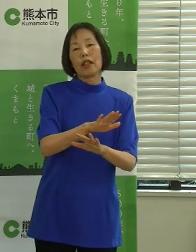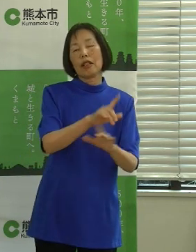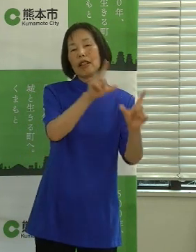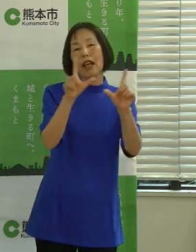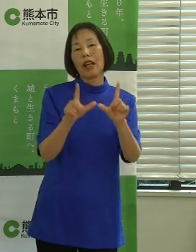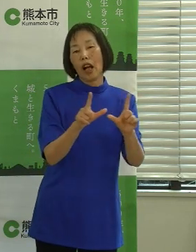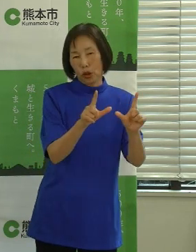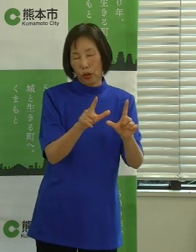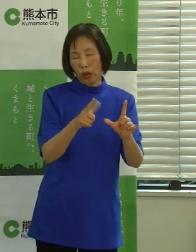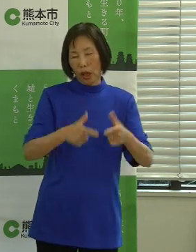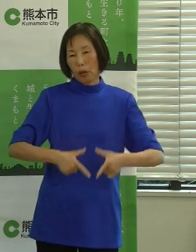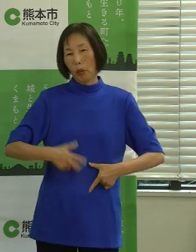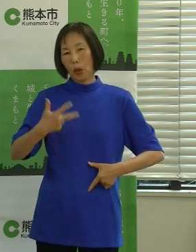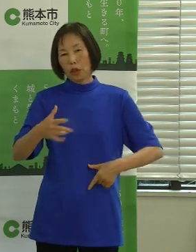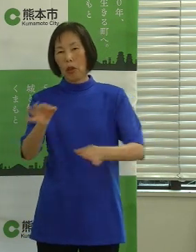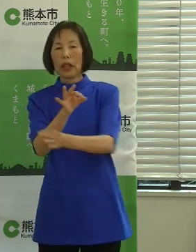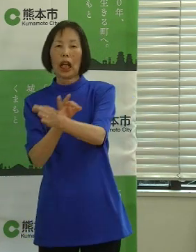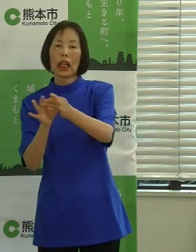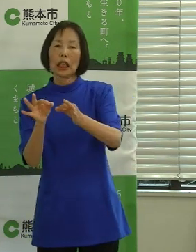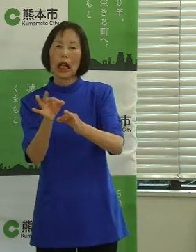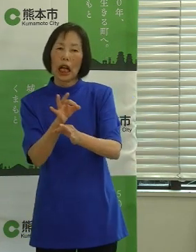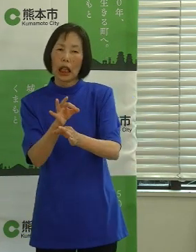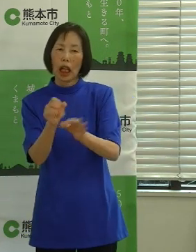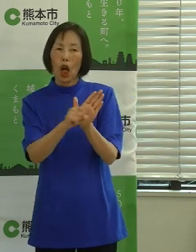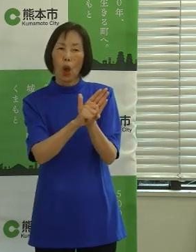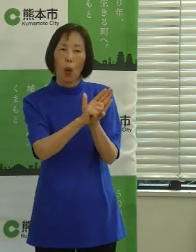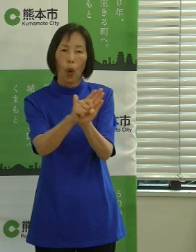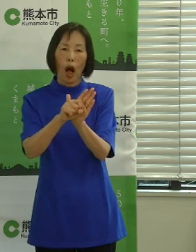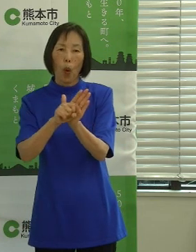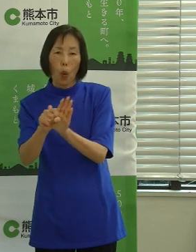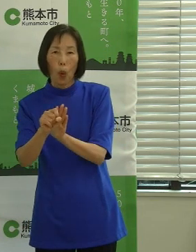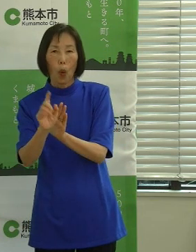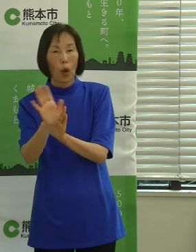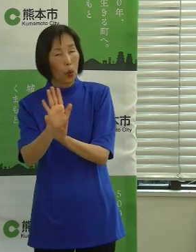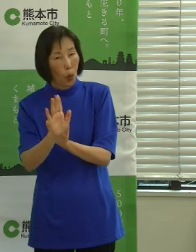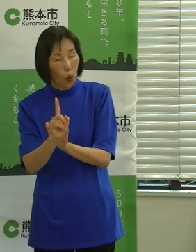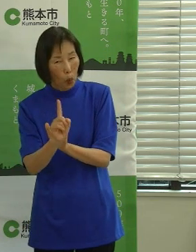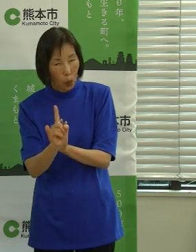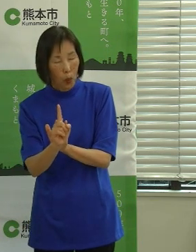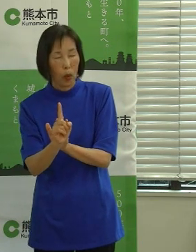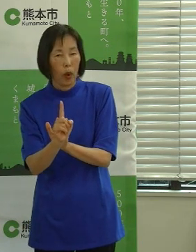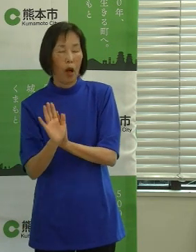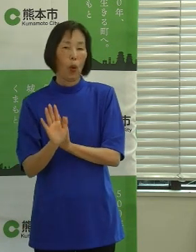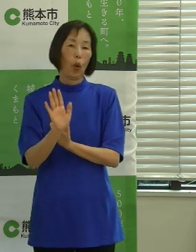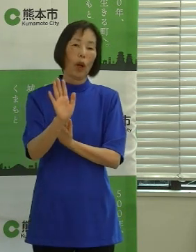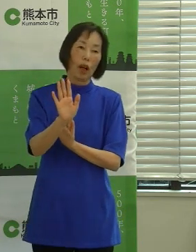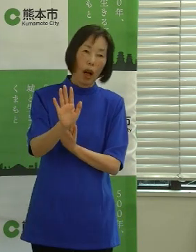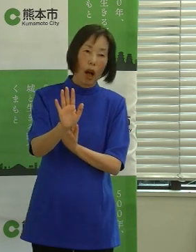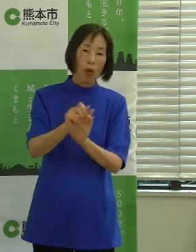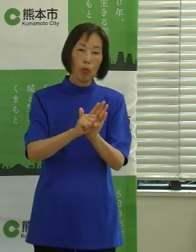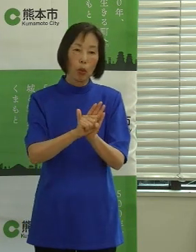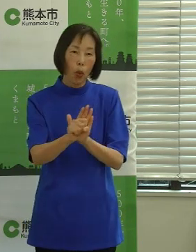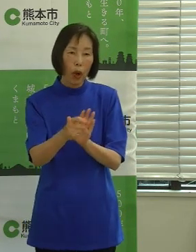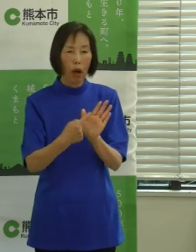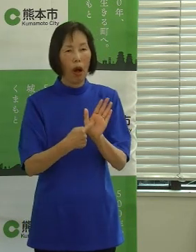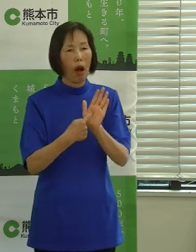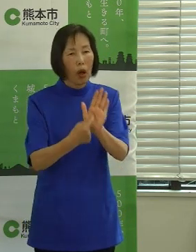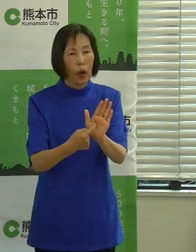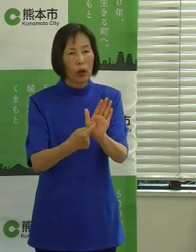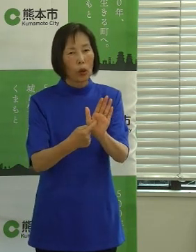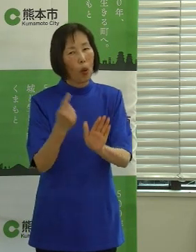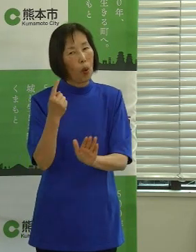市の経済に対してですね、効果が出てるのか、あるいはこれから出るのか、もう少しこれ